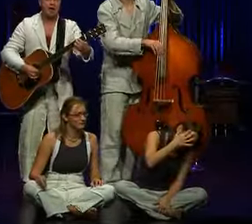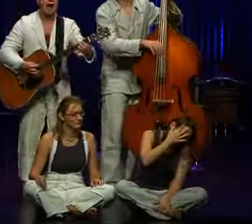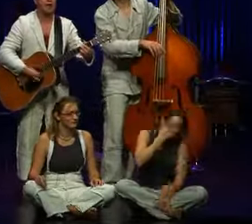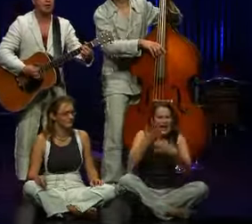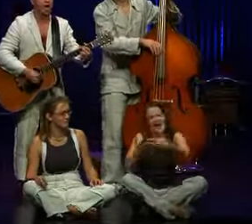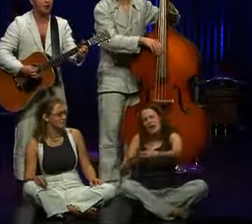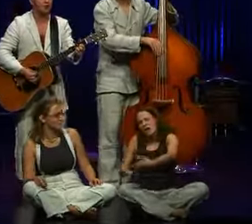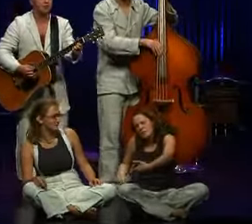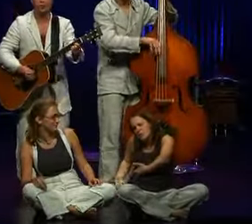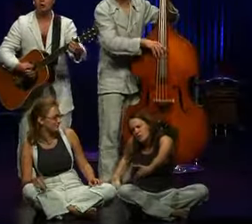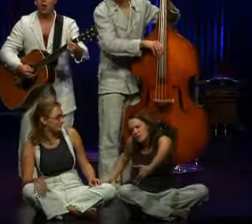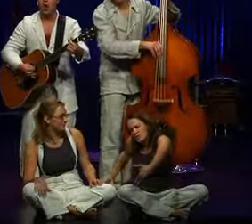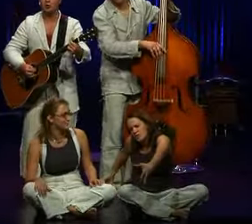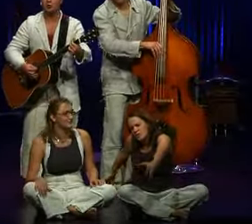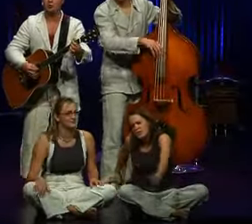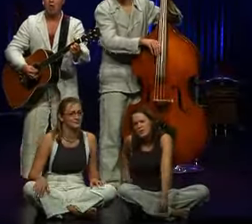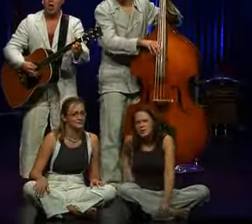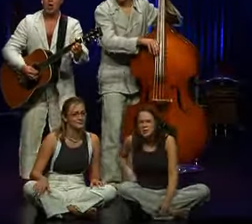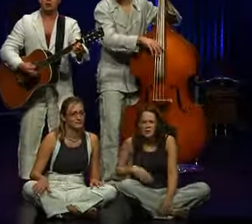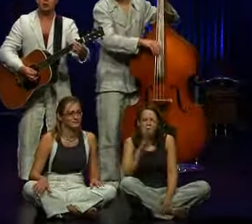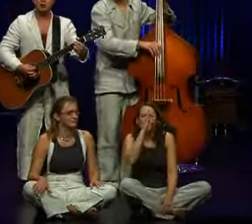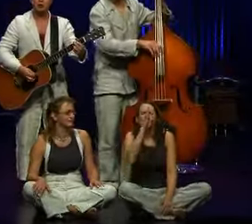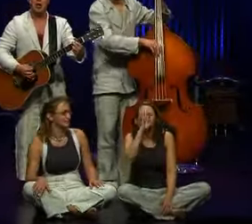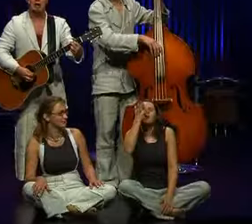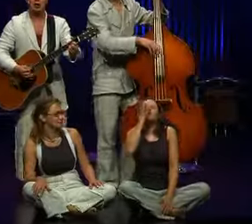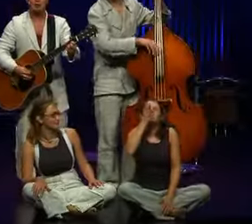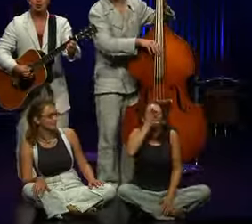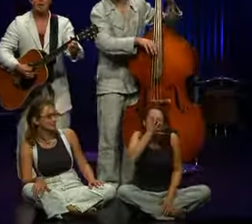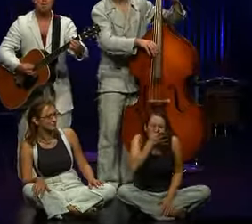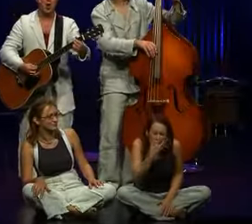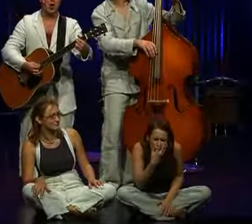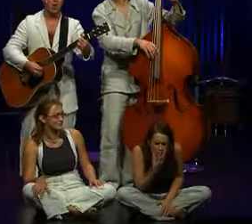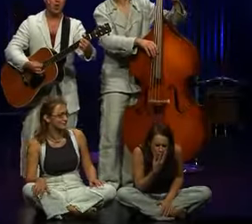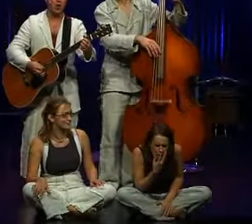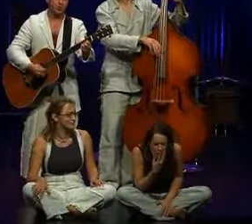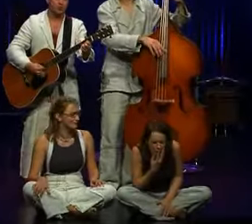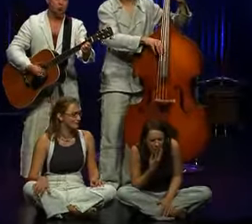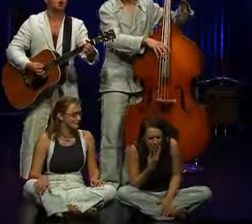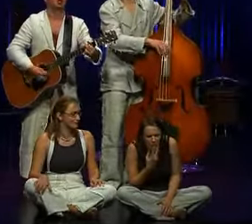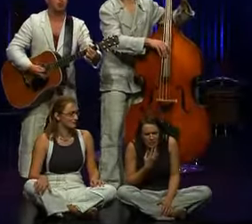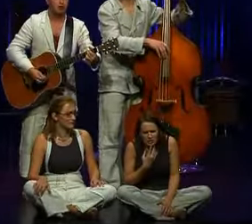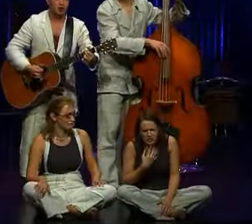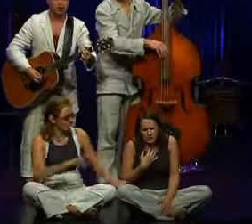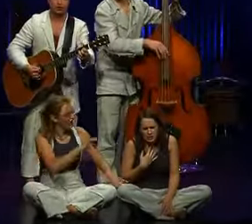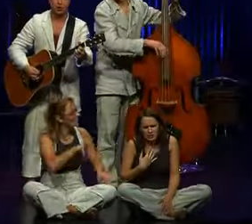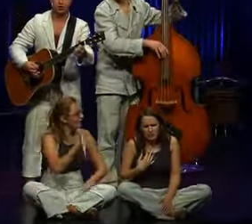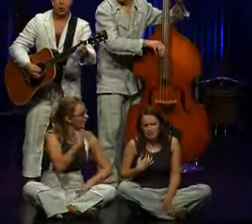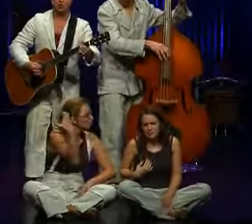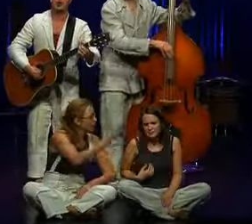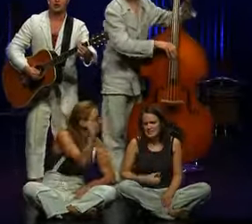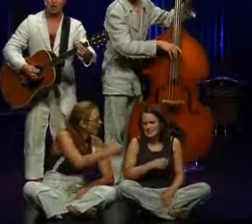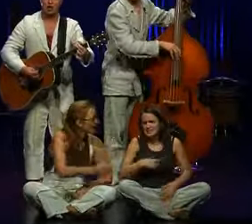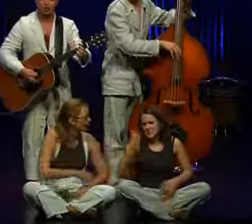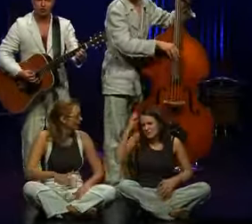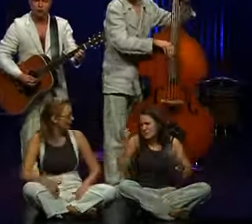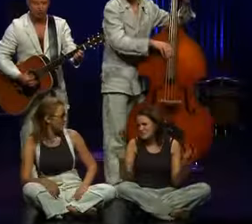tuut. Laag uit op de grond, het bloed spuit uit uw mond. Je hebt het zelf gezocht, je